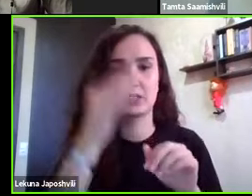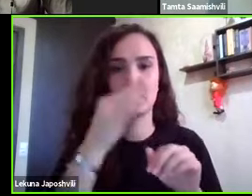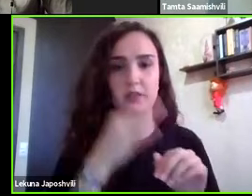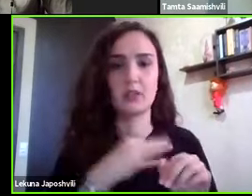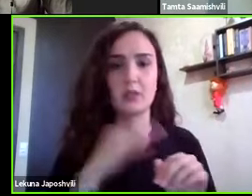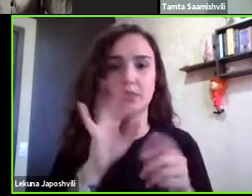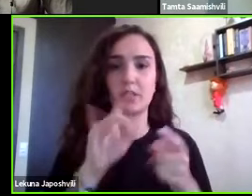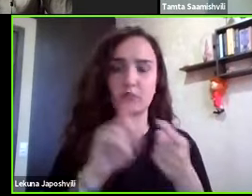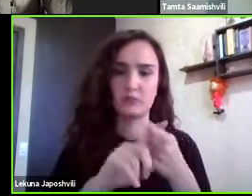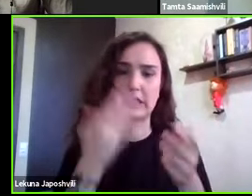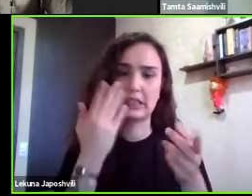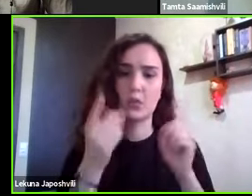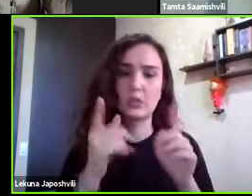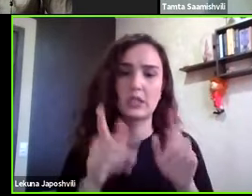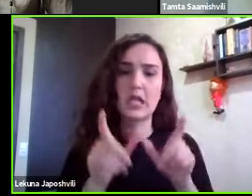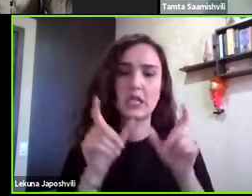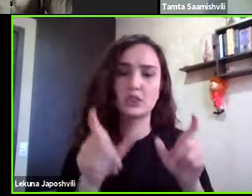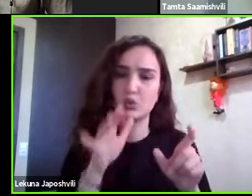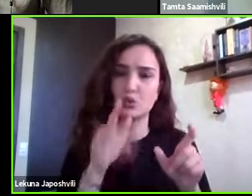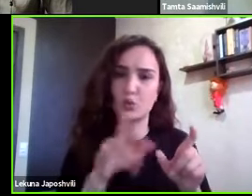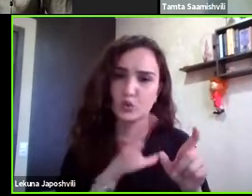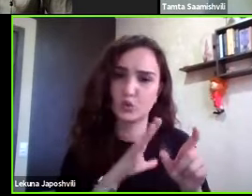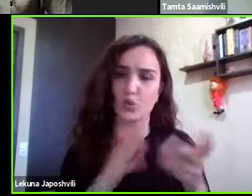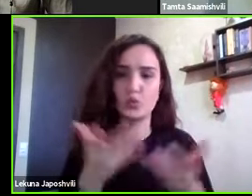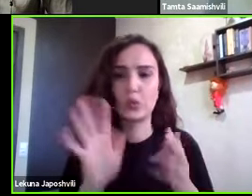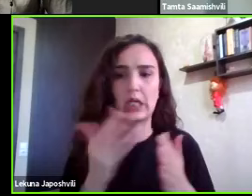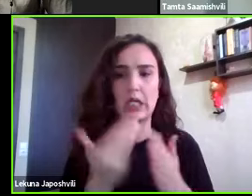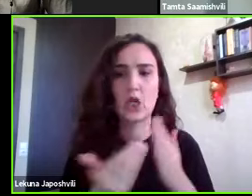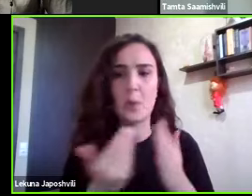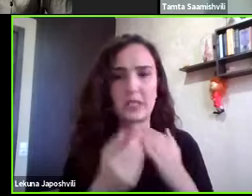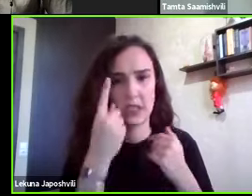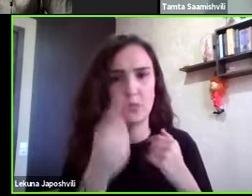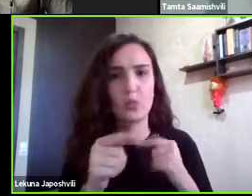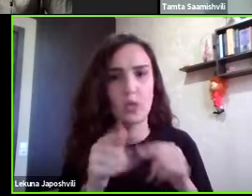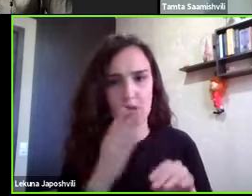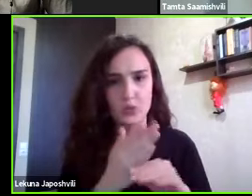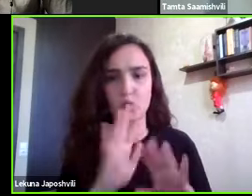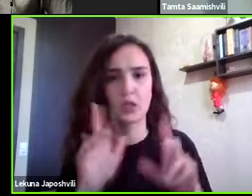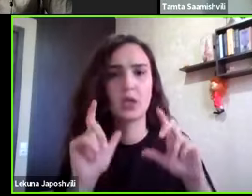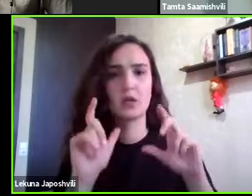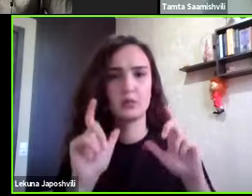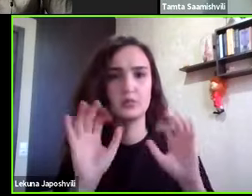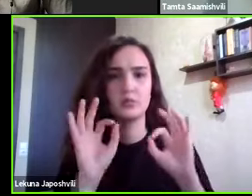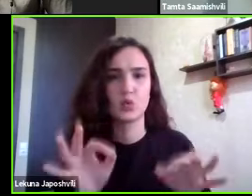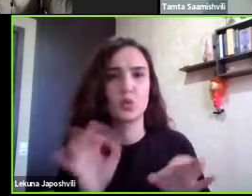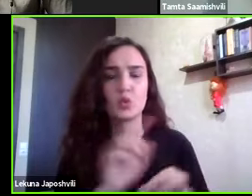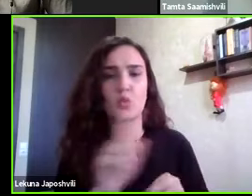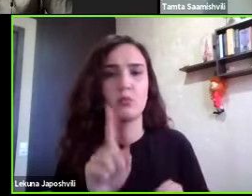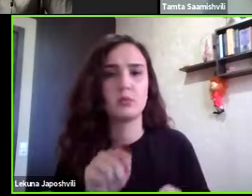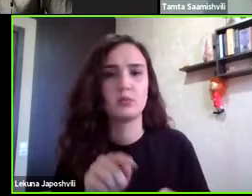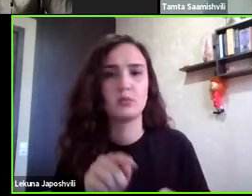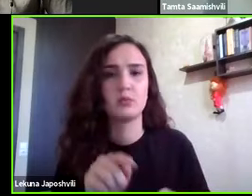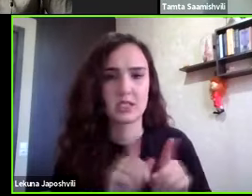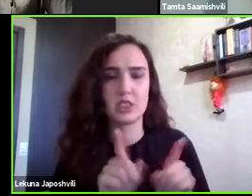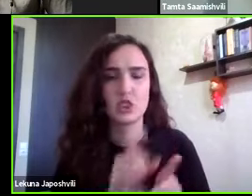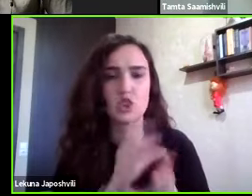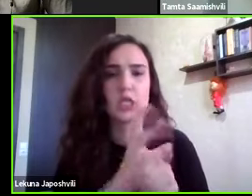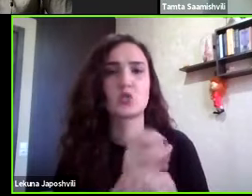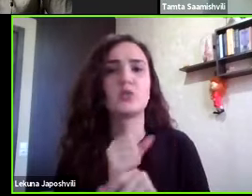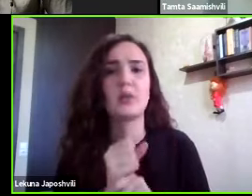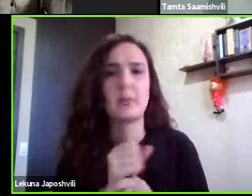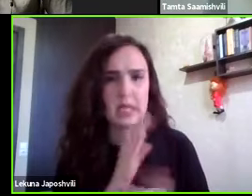დაკავშირებით, რეალურად ამ კარანტინის დროს იყო თუ არა რეკომენდებული, არის თუ არა რეკომენდებული რომ ასეთი